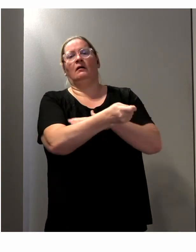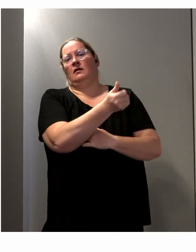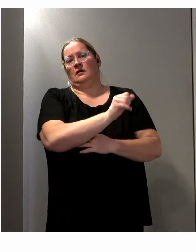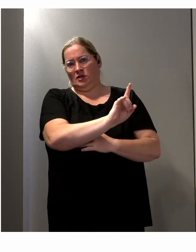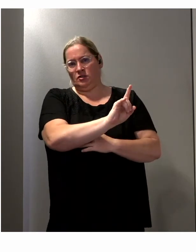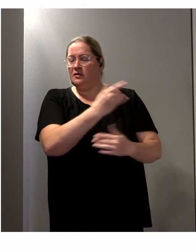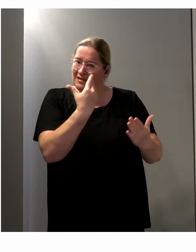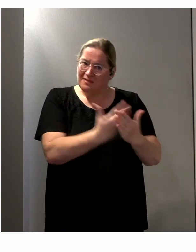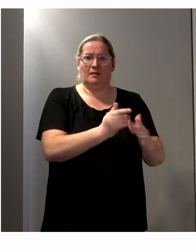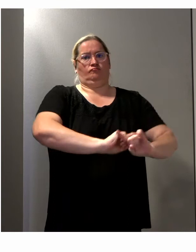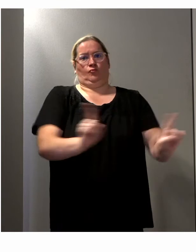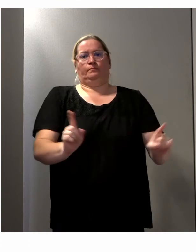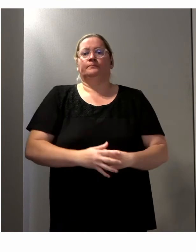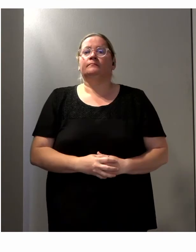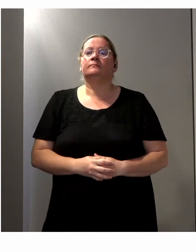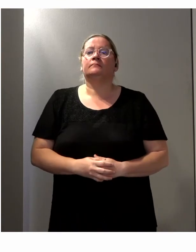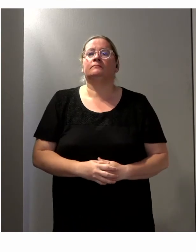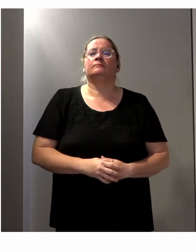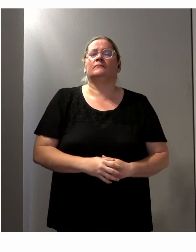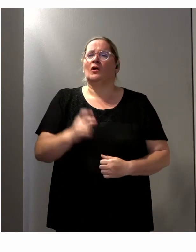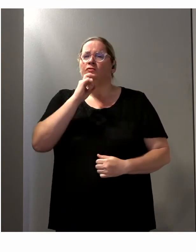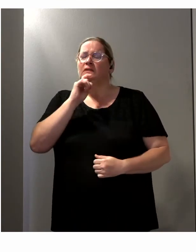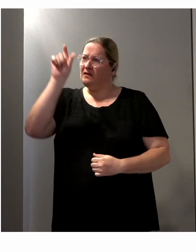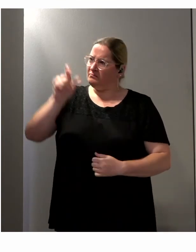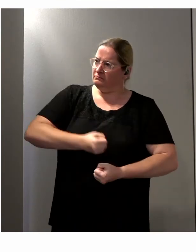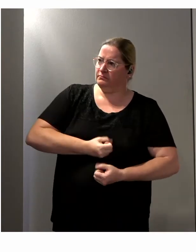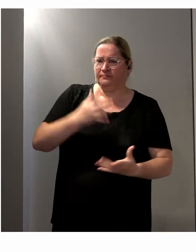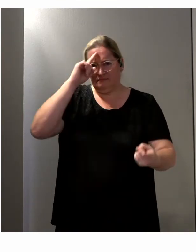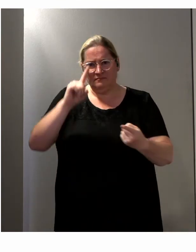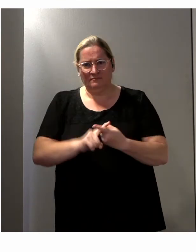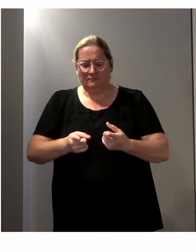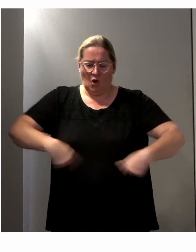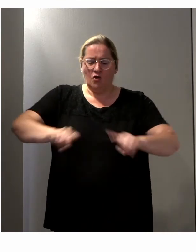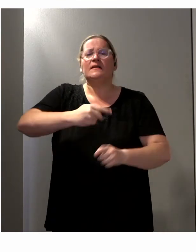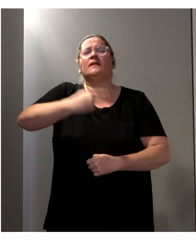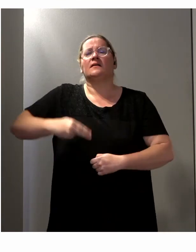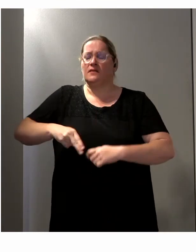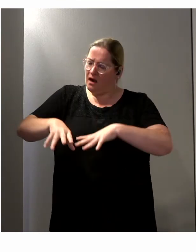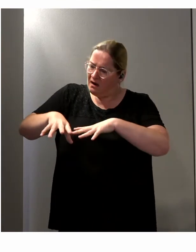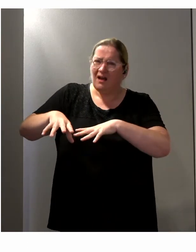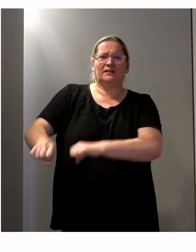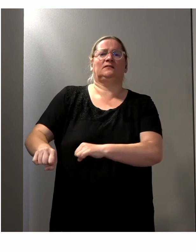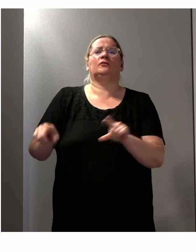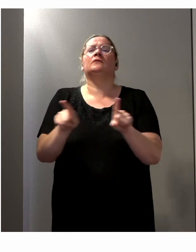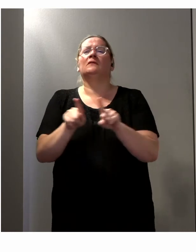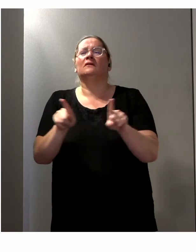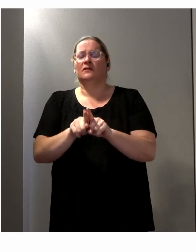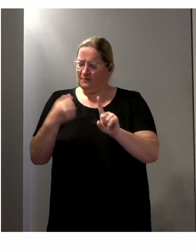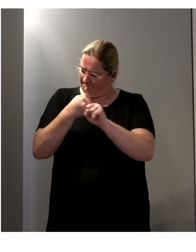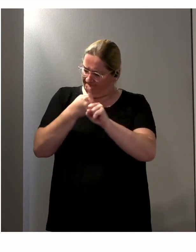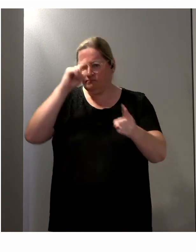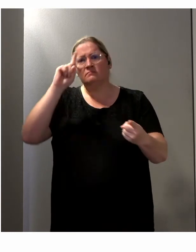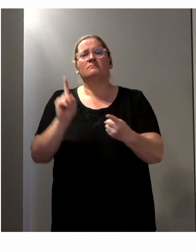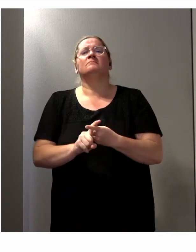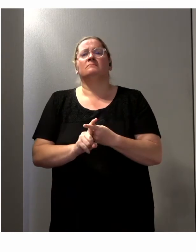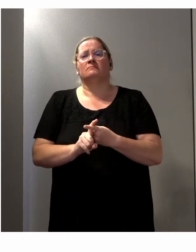rappelé le Conseil national de la résistance, le projet, l'approche par les droits, la nécessité d'éradiquer la pauvreté. Et